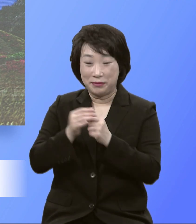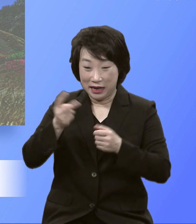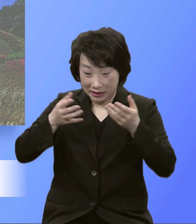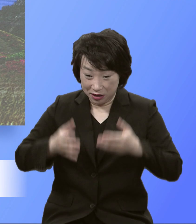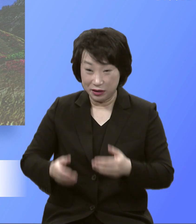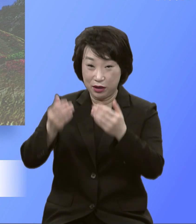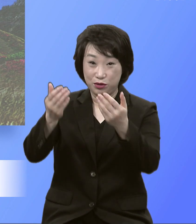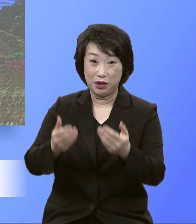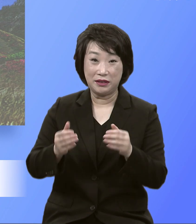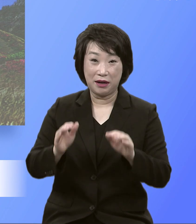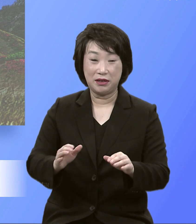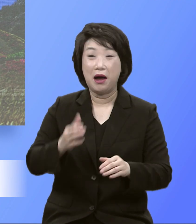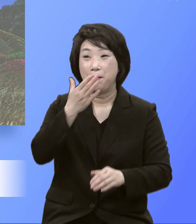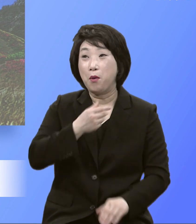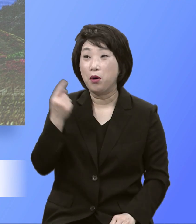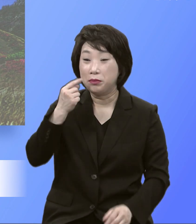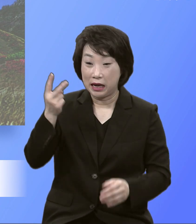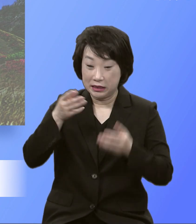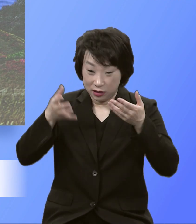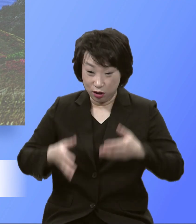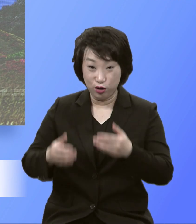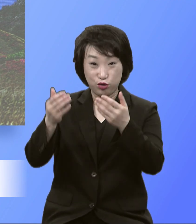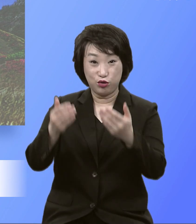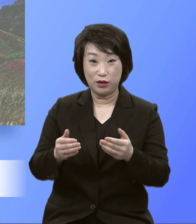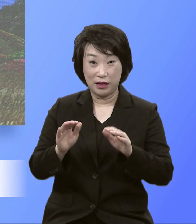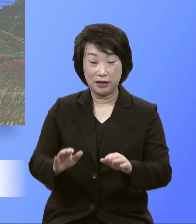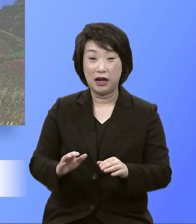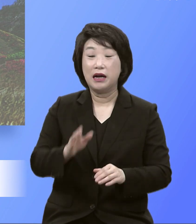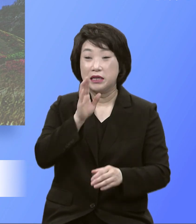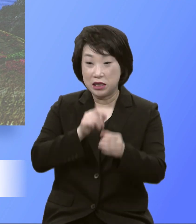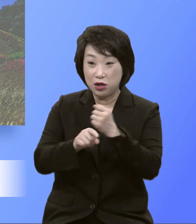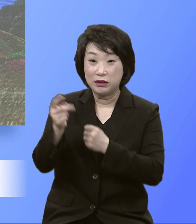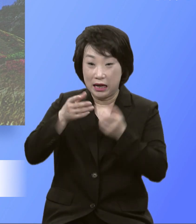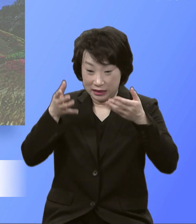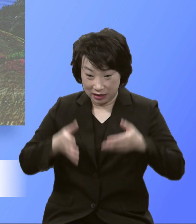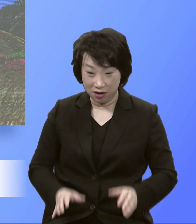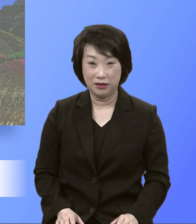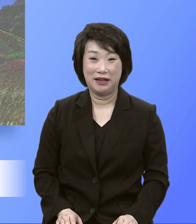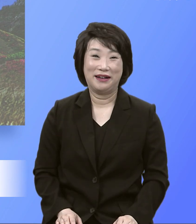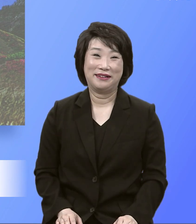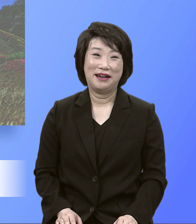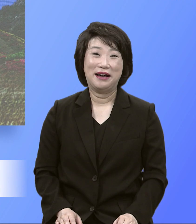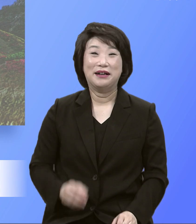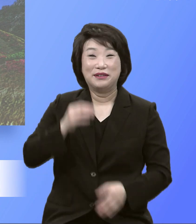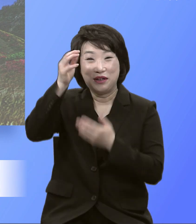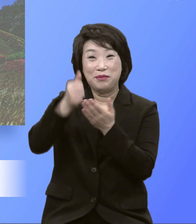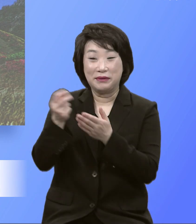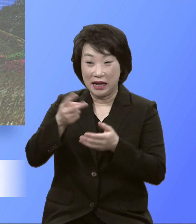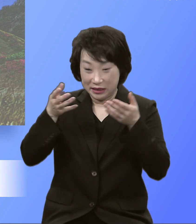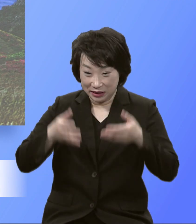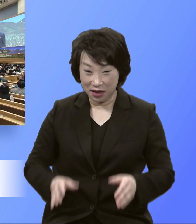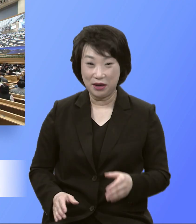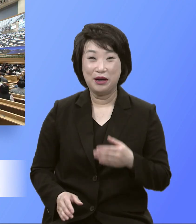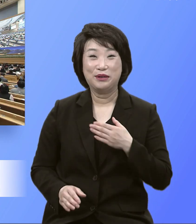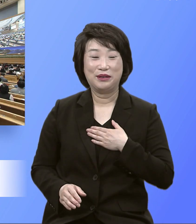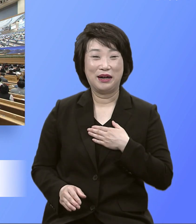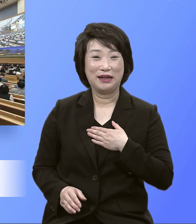말씀으로 거듭났고 복음으로 거듭났고 진리로 거듭났고 성령으로